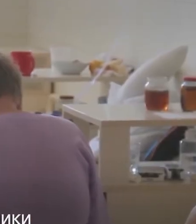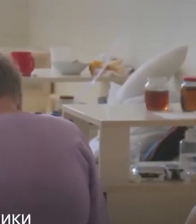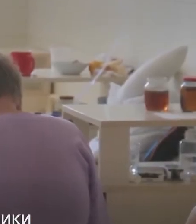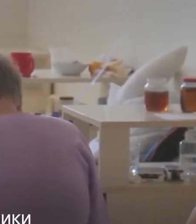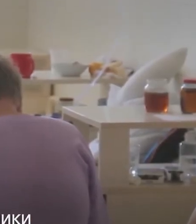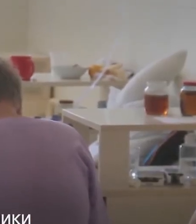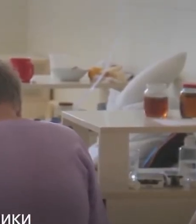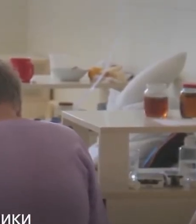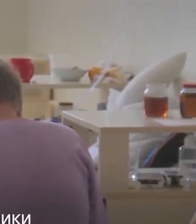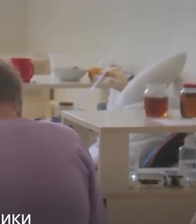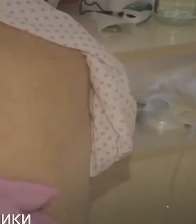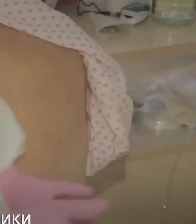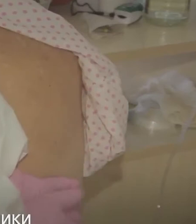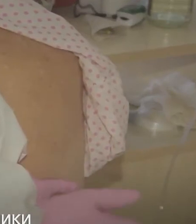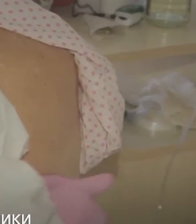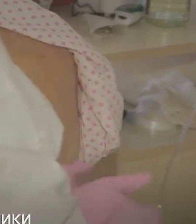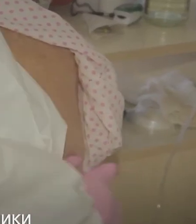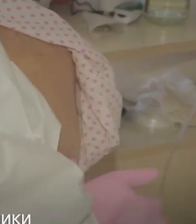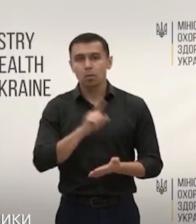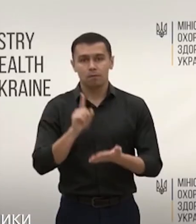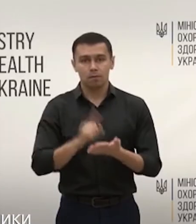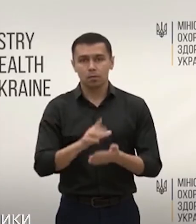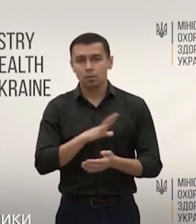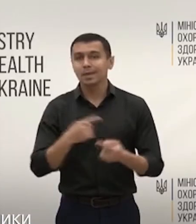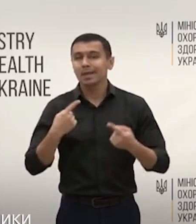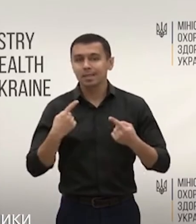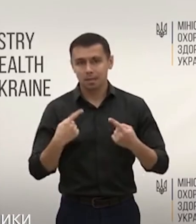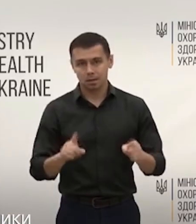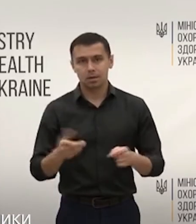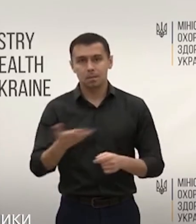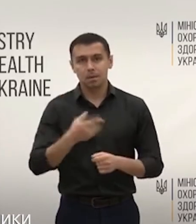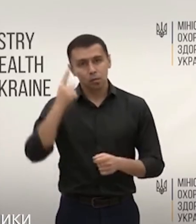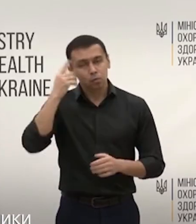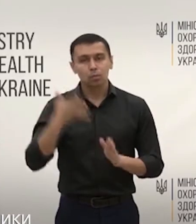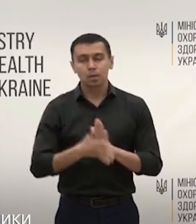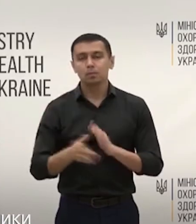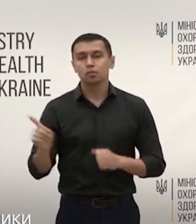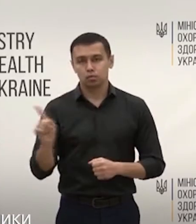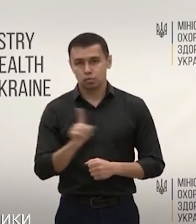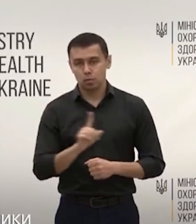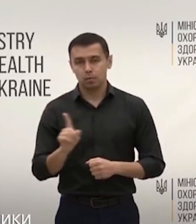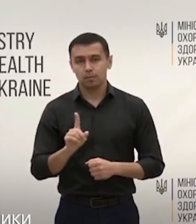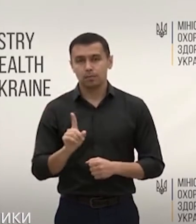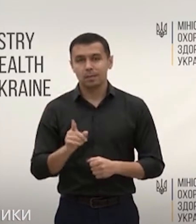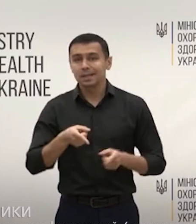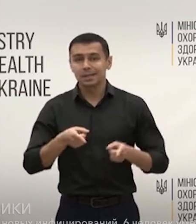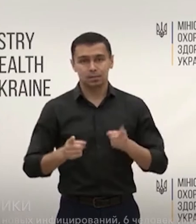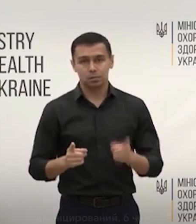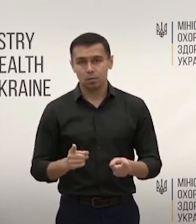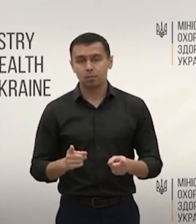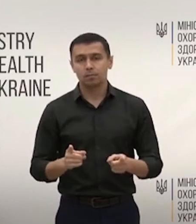размере 296 миллиардов гривен. Мы с вами разумеем, что